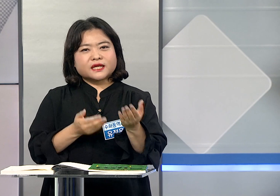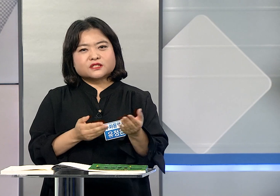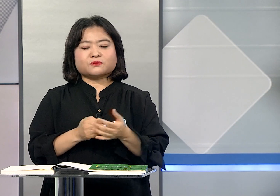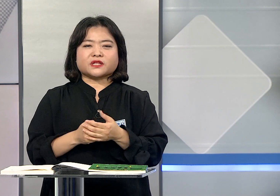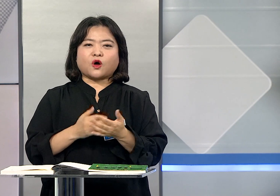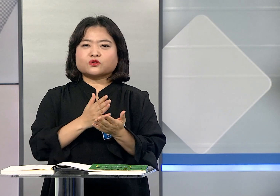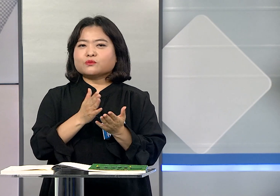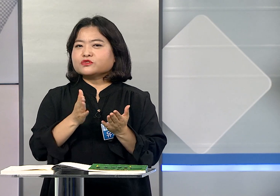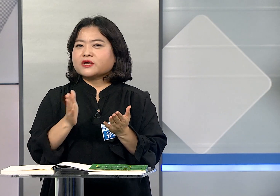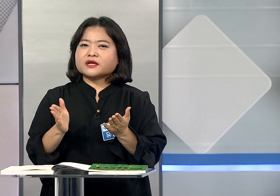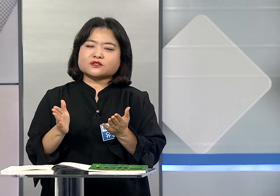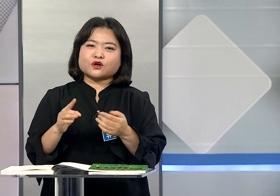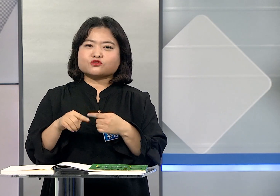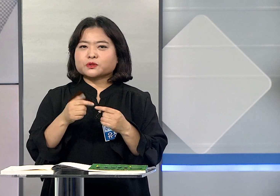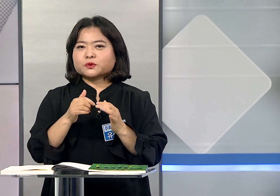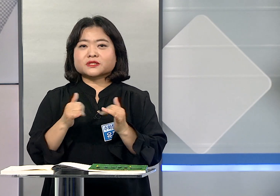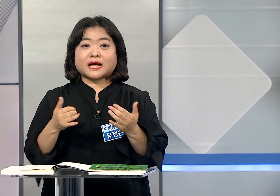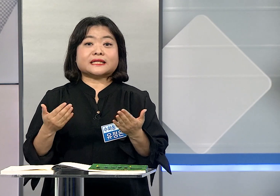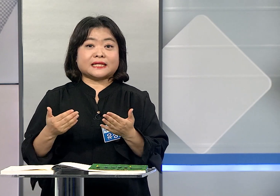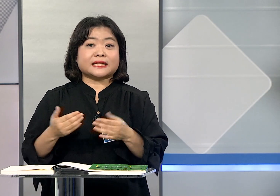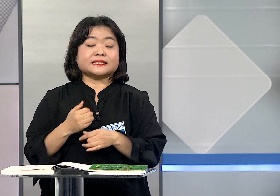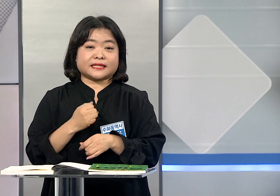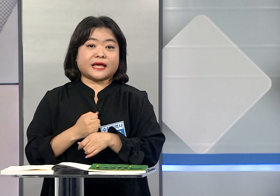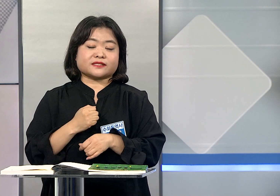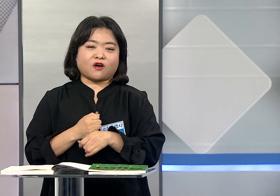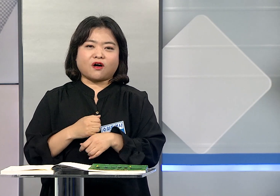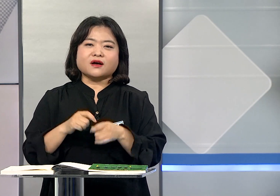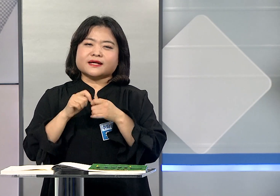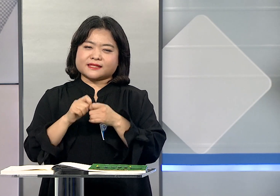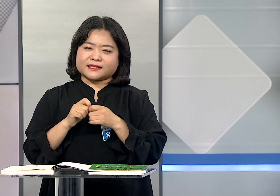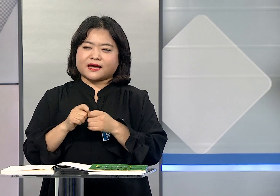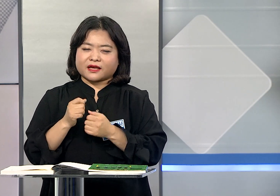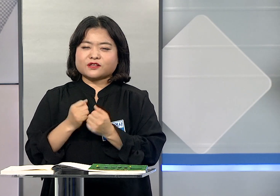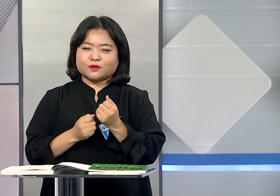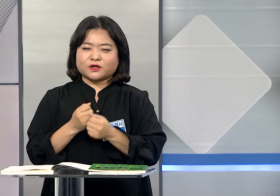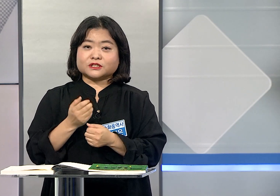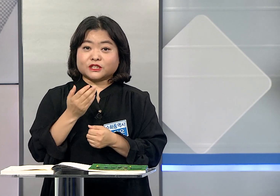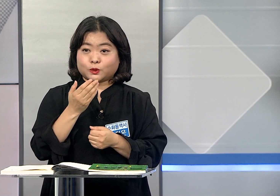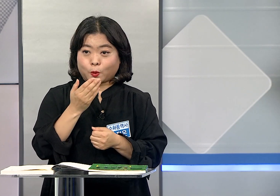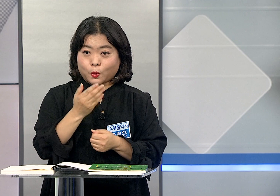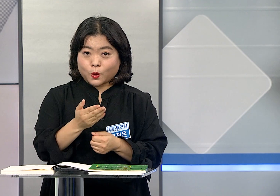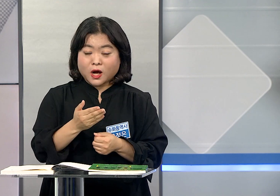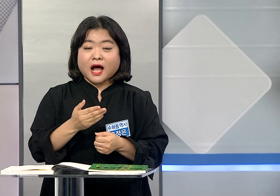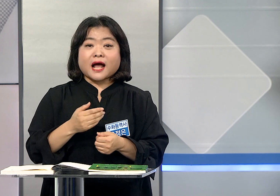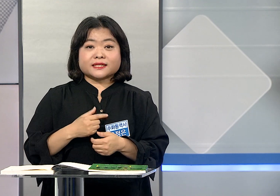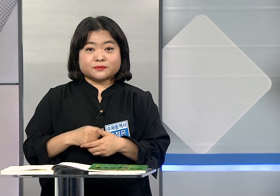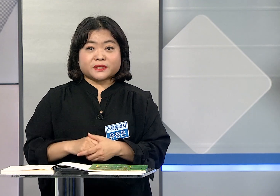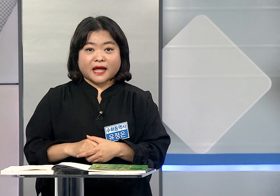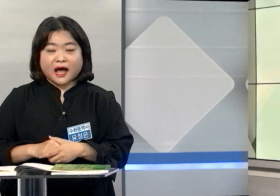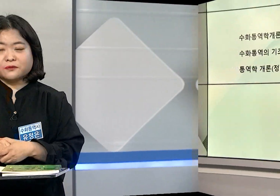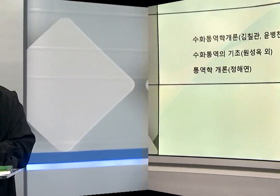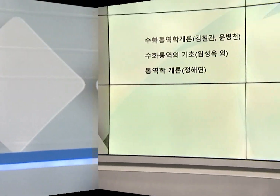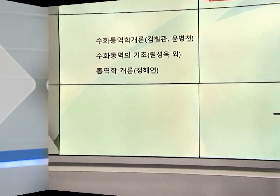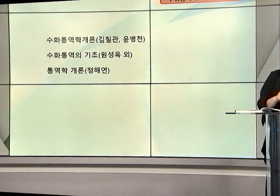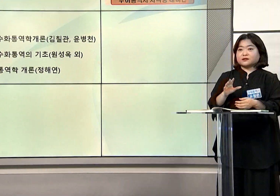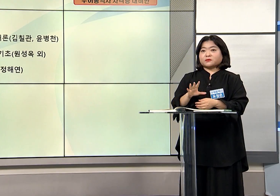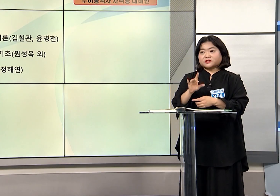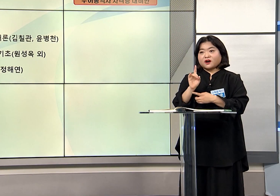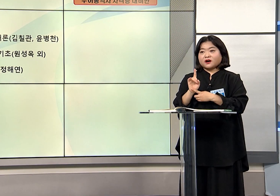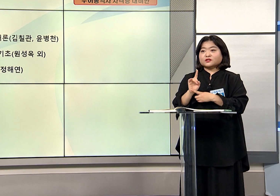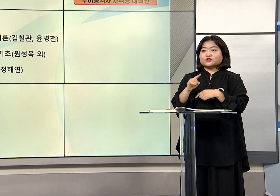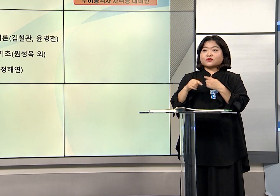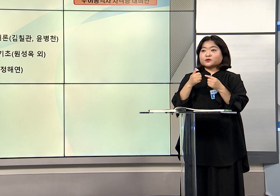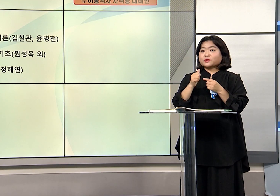설명을 드리겠습니다. 어떤 분야에서 수화 통역사가 일하는지에 대해서 자세하게 설명을 드리도록 하겠습니다. 자